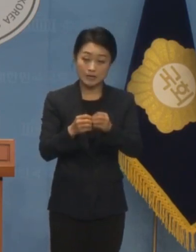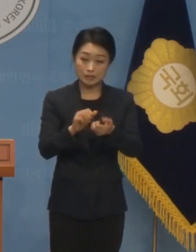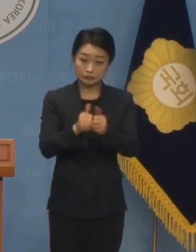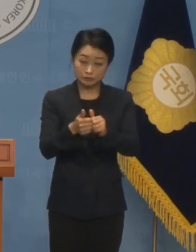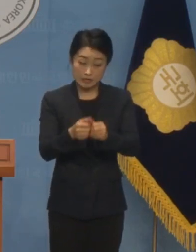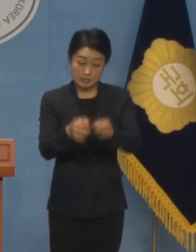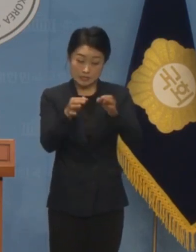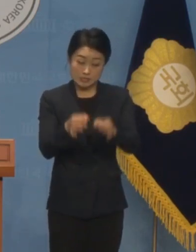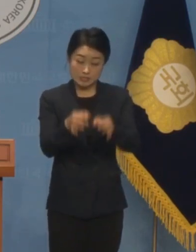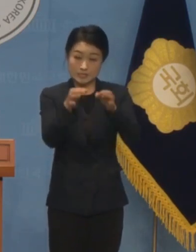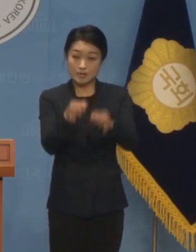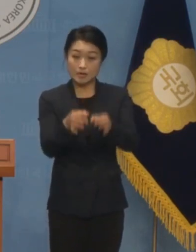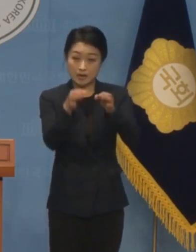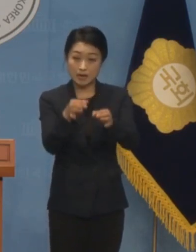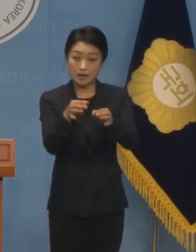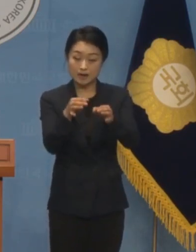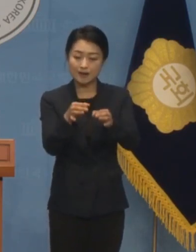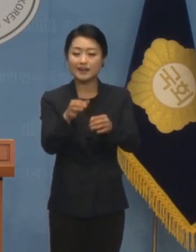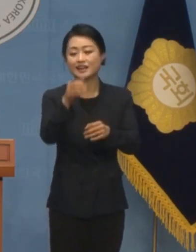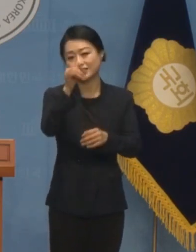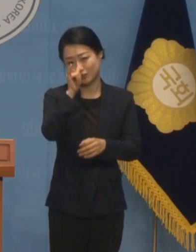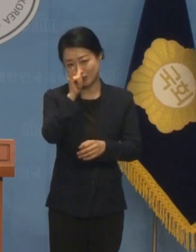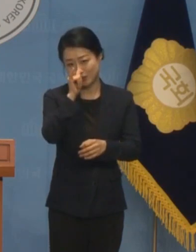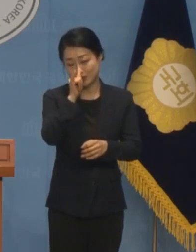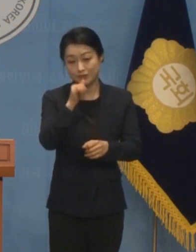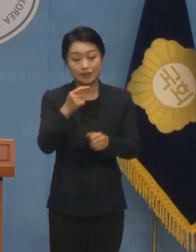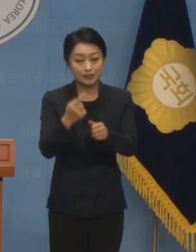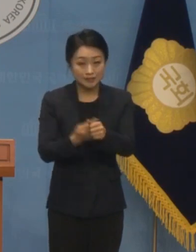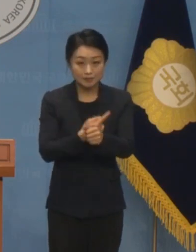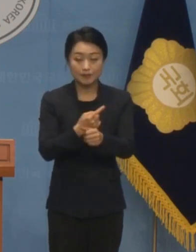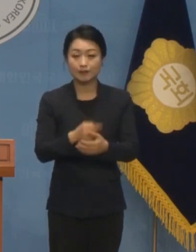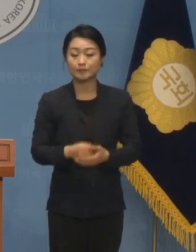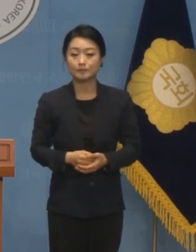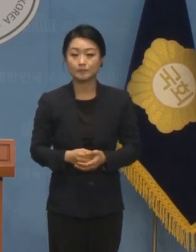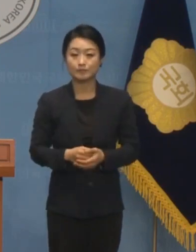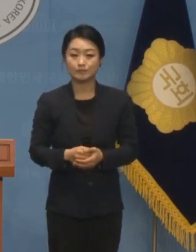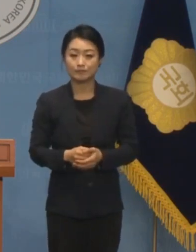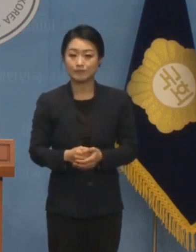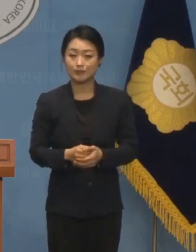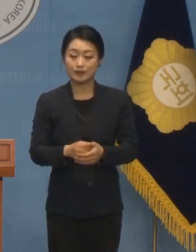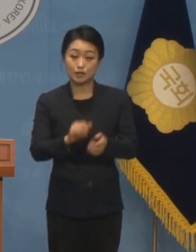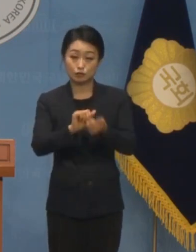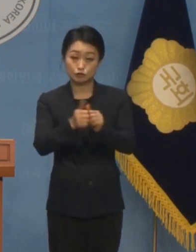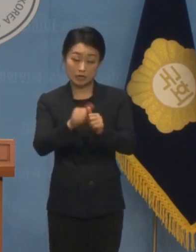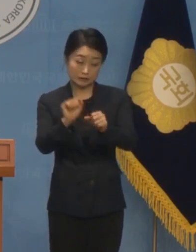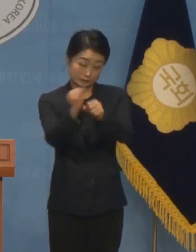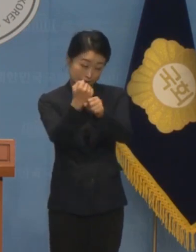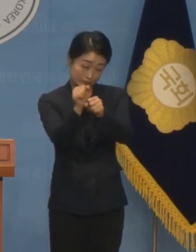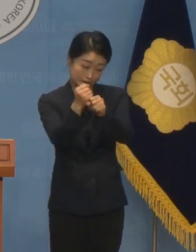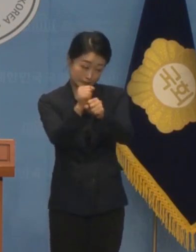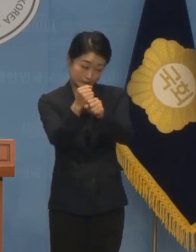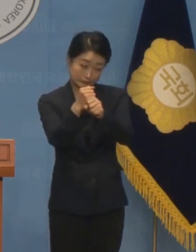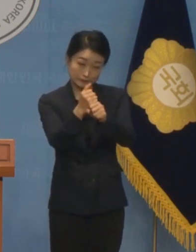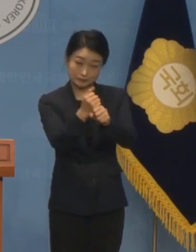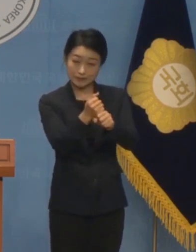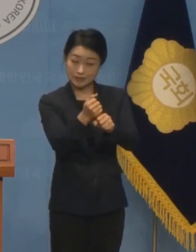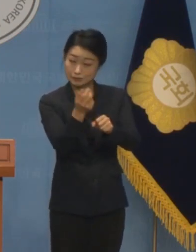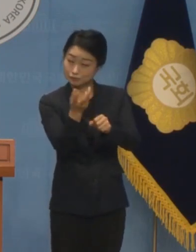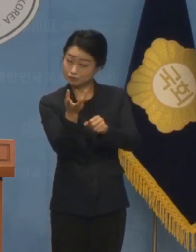끝나는 게 아니고 수없이 여러 번에 걸쳐서, 아니 수백 건 이상 걸쳐서 이루어진다고 합니다.